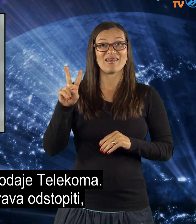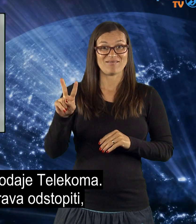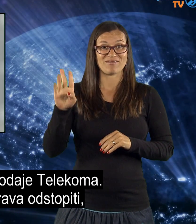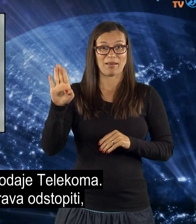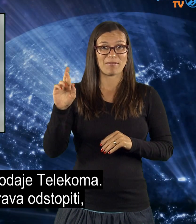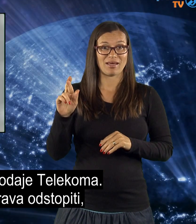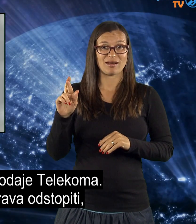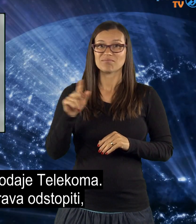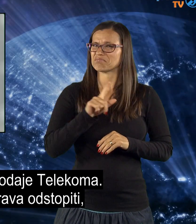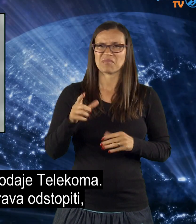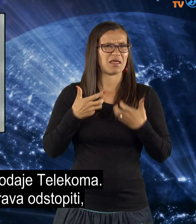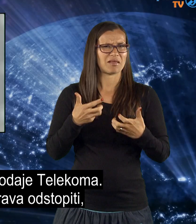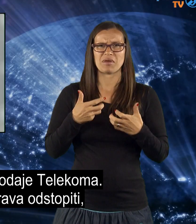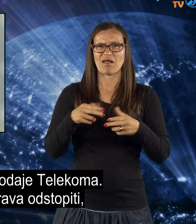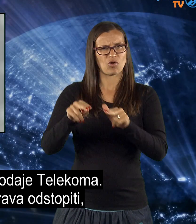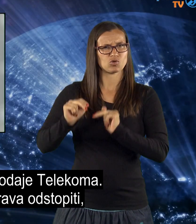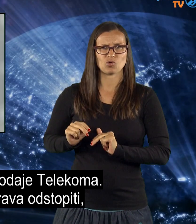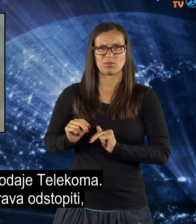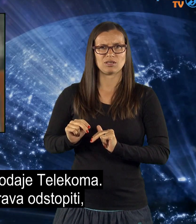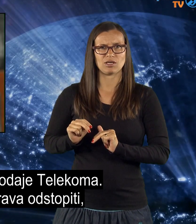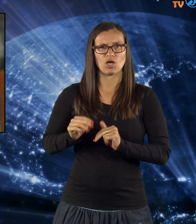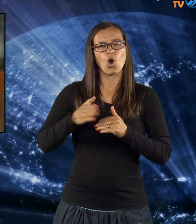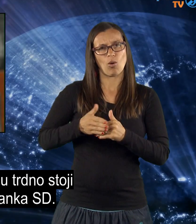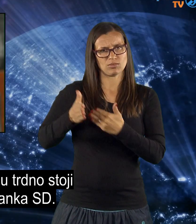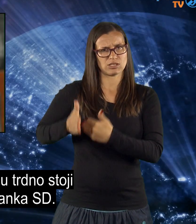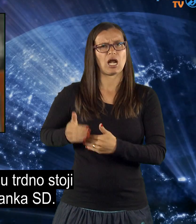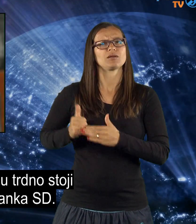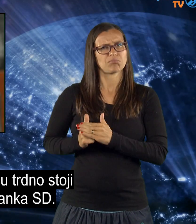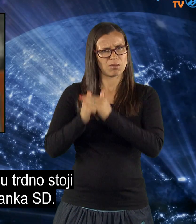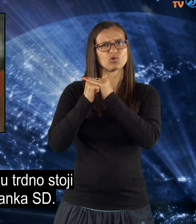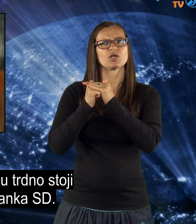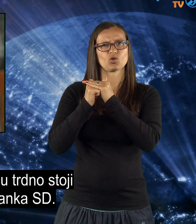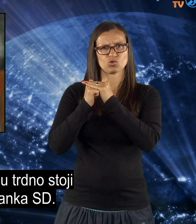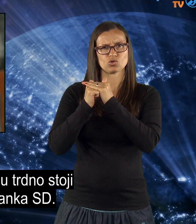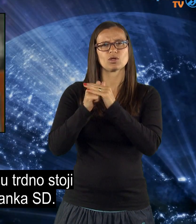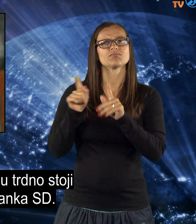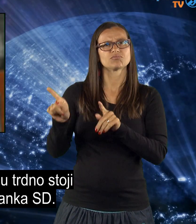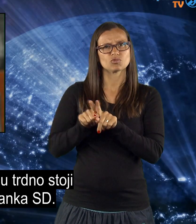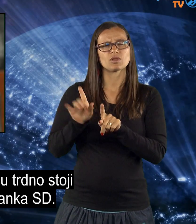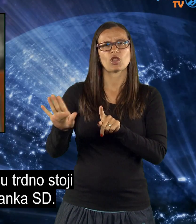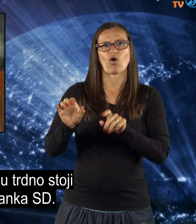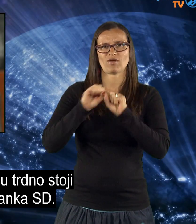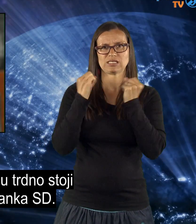Veber ne namerava odstopiti, ob strani pa mu trdno stoji njegova stranka, SD.